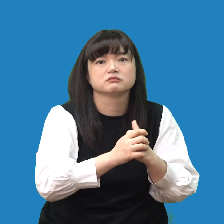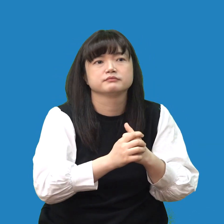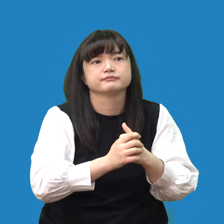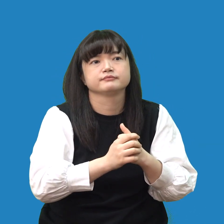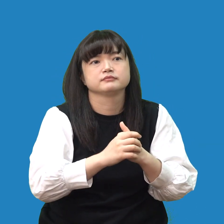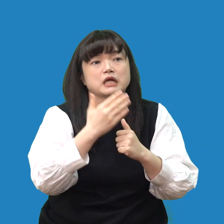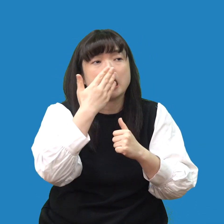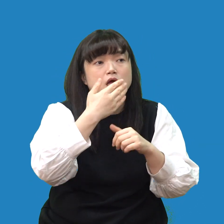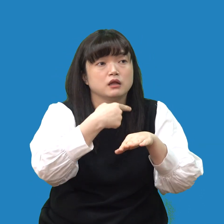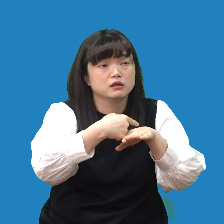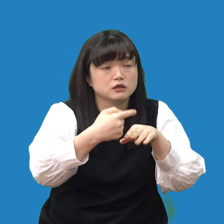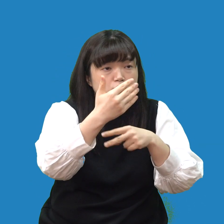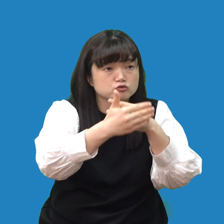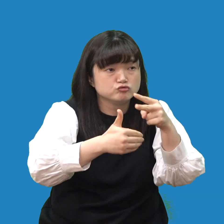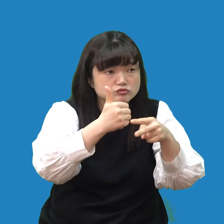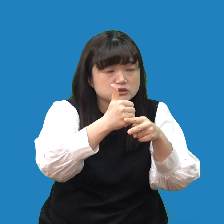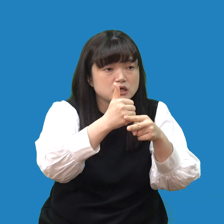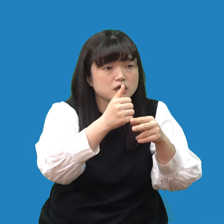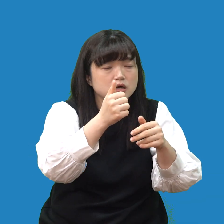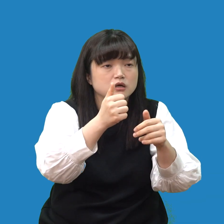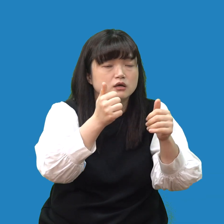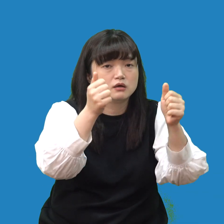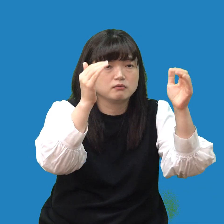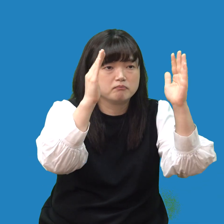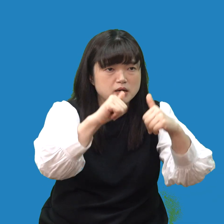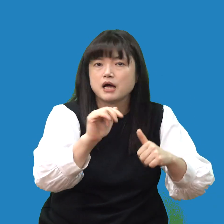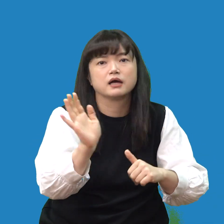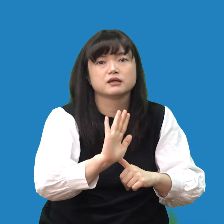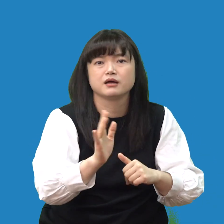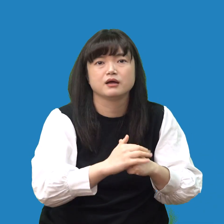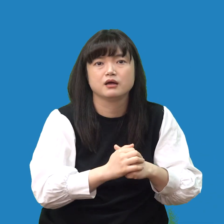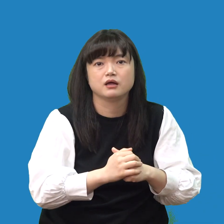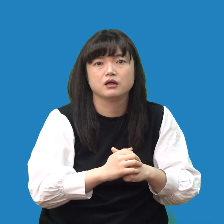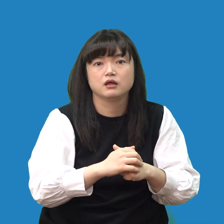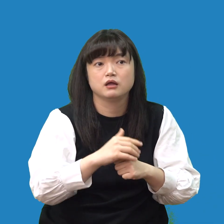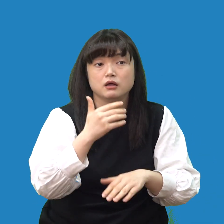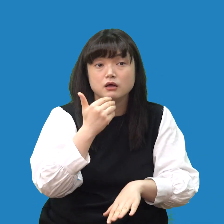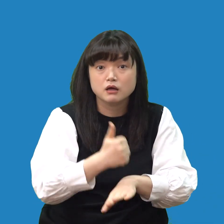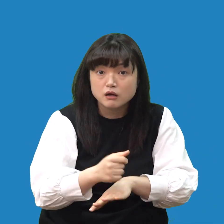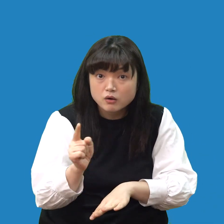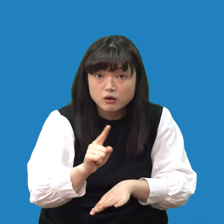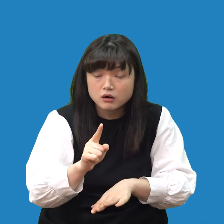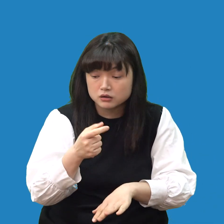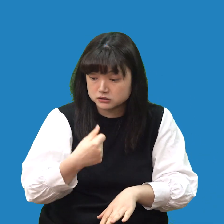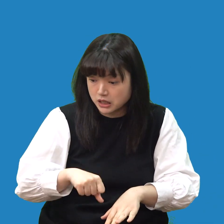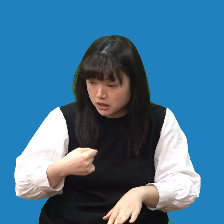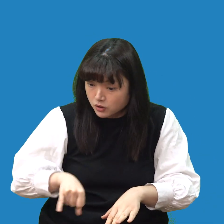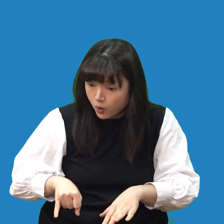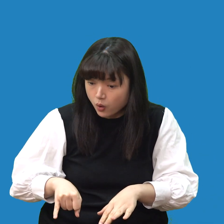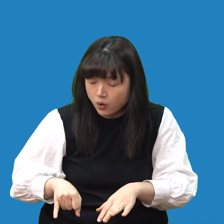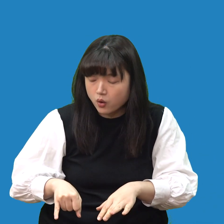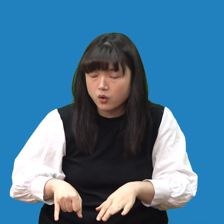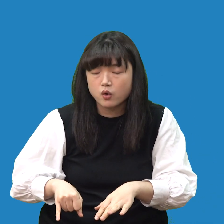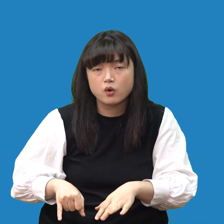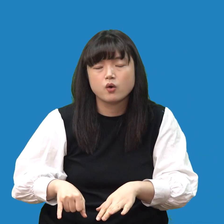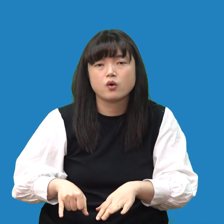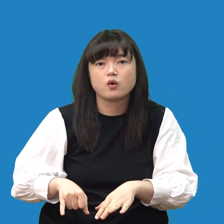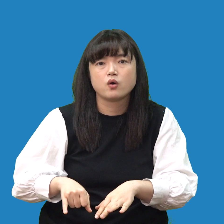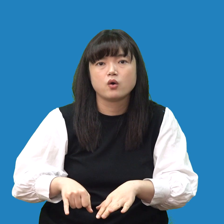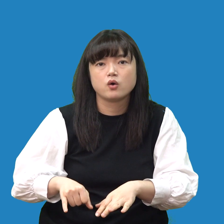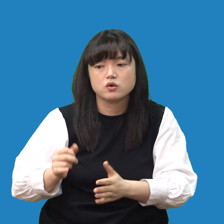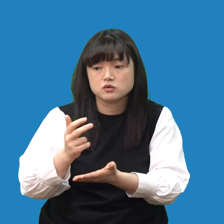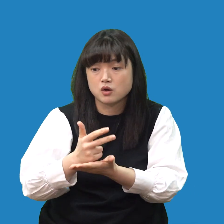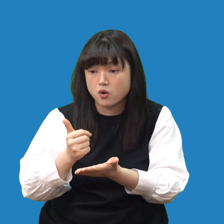가나안의 우상들을 파괴하지도 않았습니다. 그 결과는 바로 자녀 세대에 이르러서